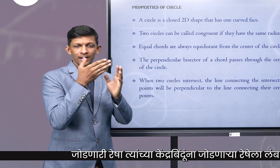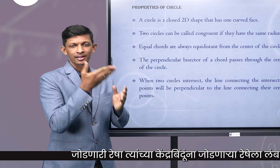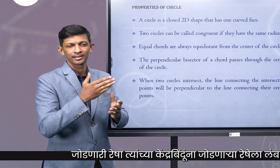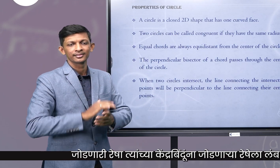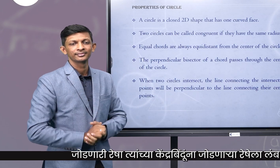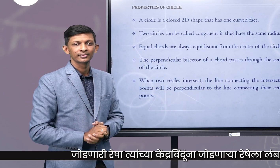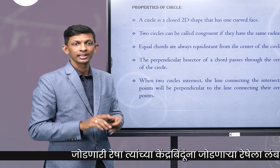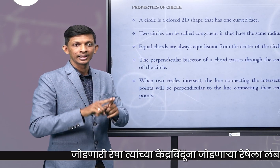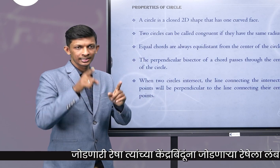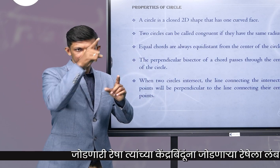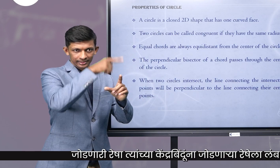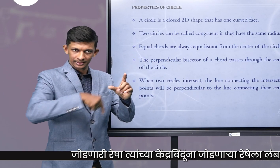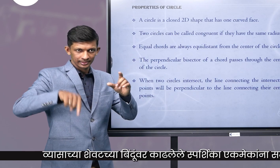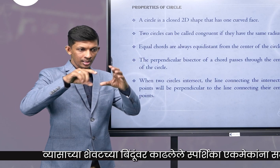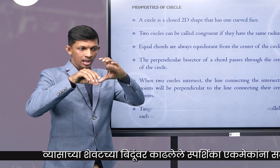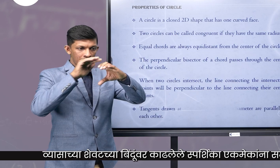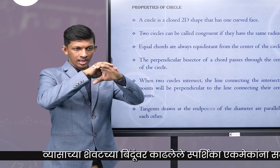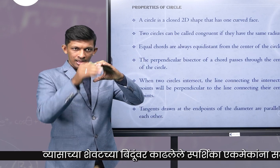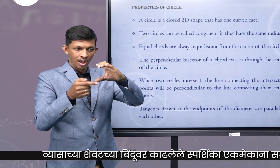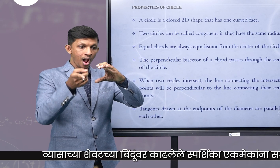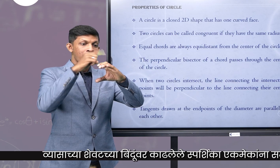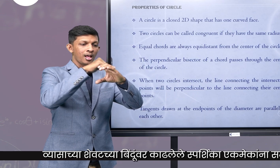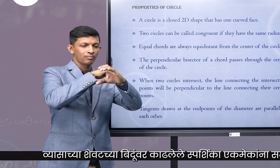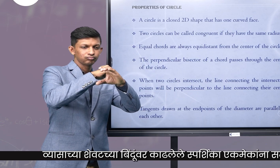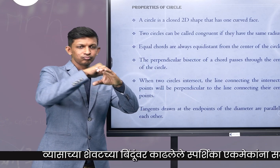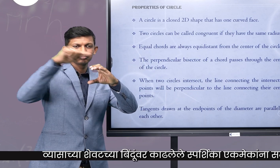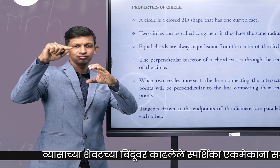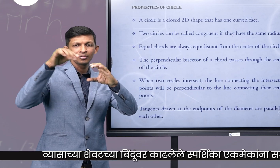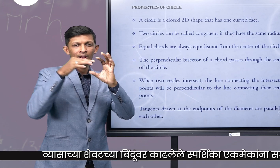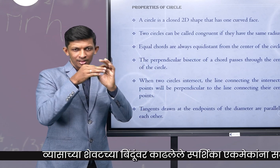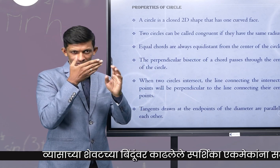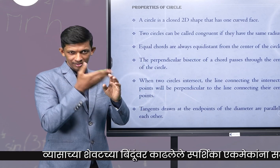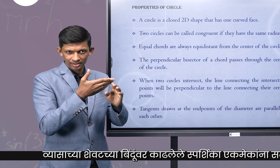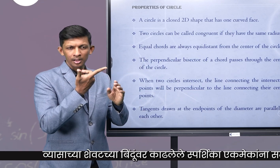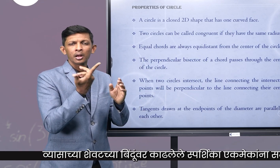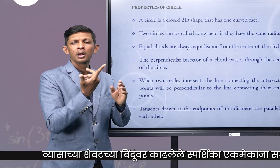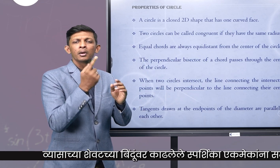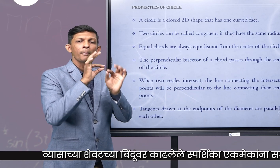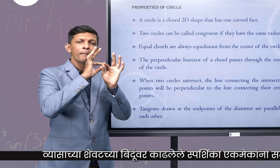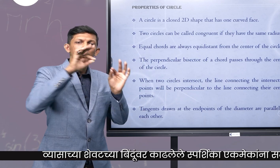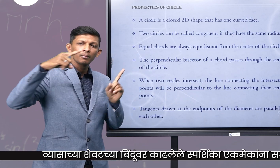रेषेला लंब असेल. व्यासाच्या शेवटच्या बिंदूवर काढलेली स्पर्शिका एकमेकांना समांतर